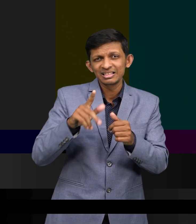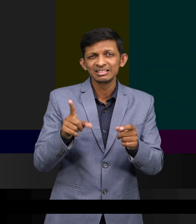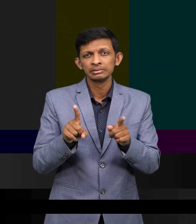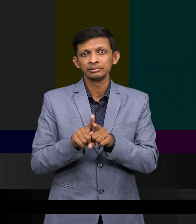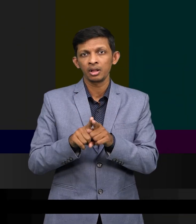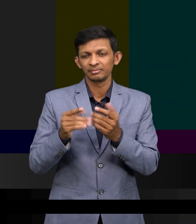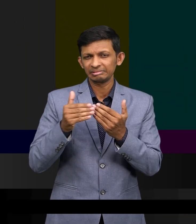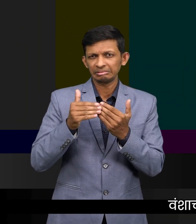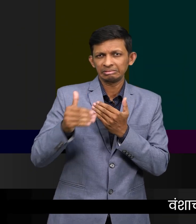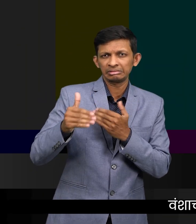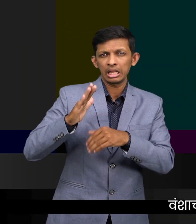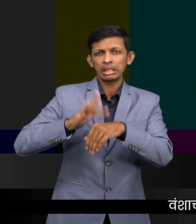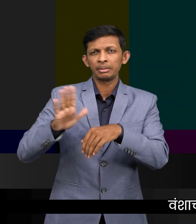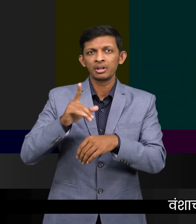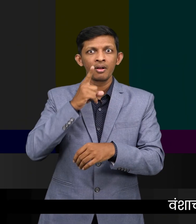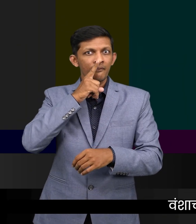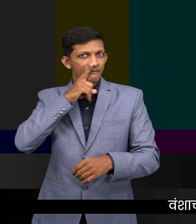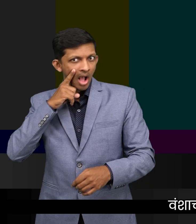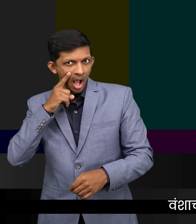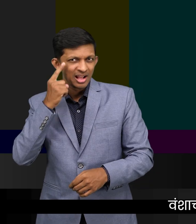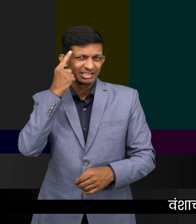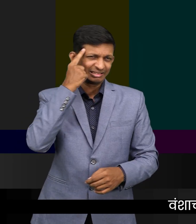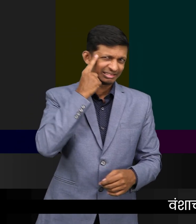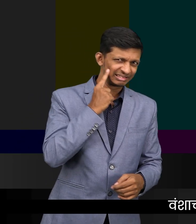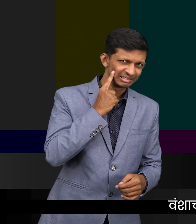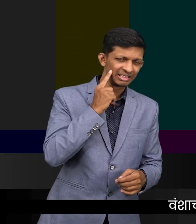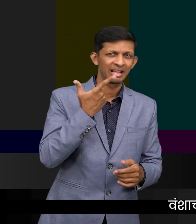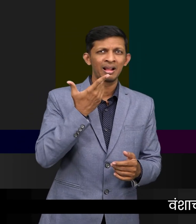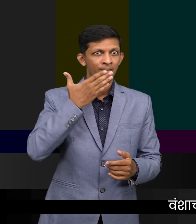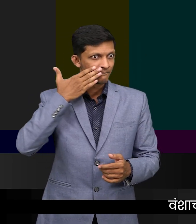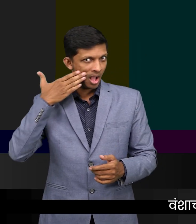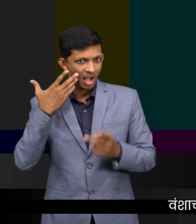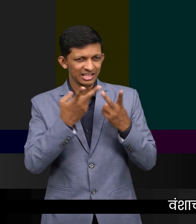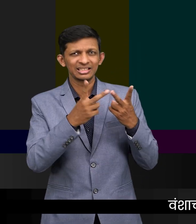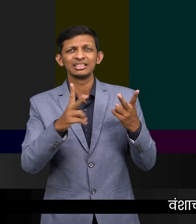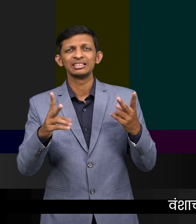वर्णभेद, वंशाच्या आधारावर भेदभाव.